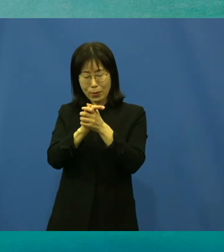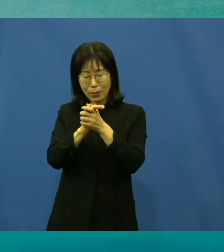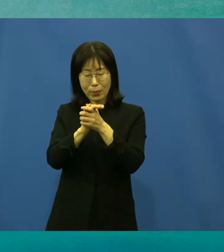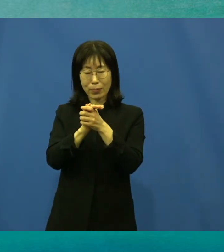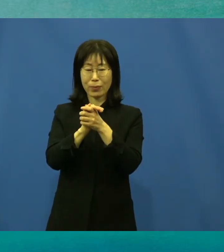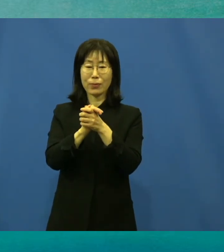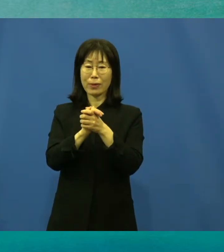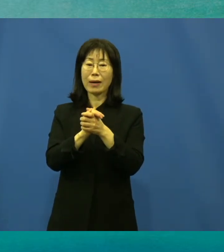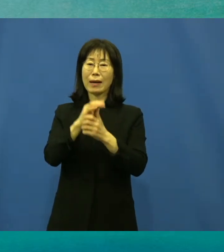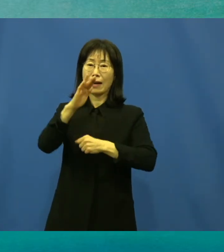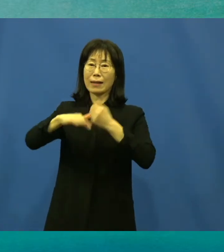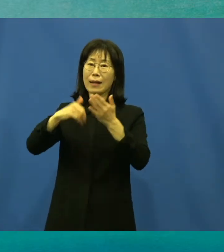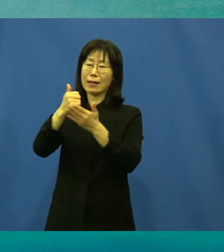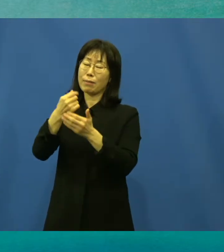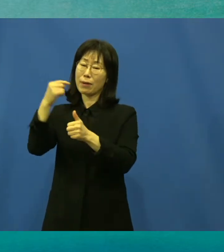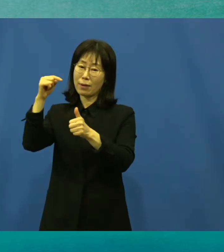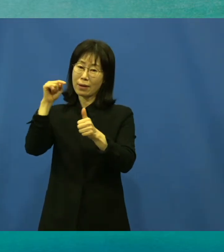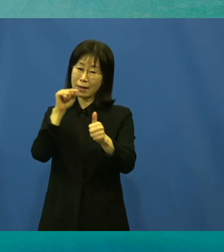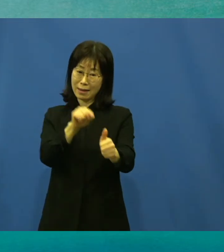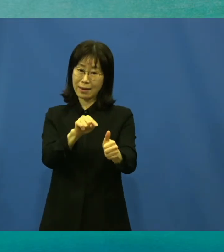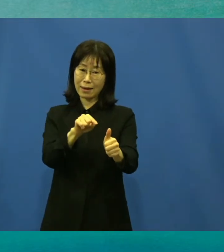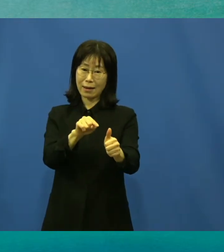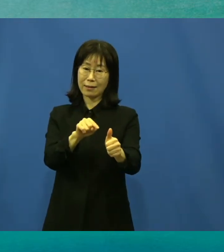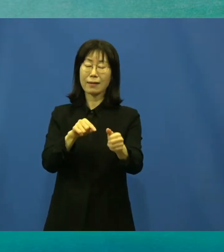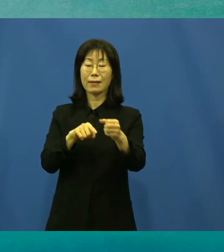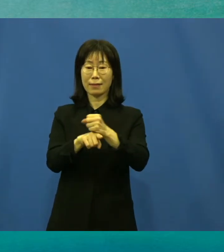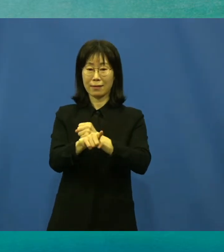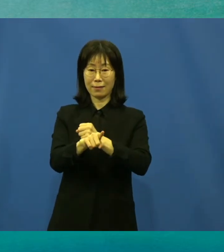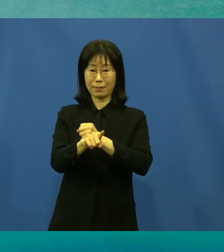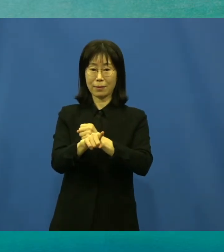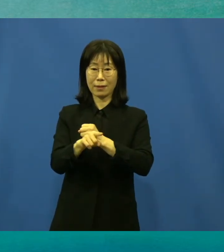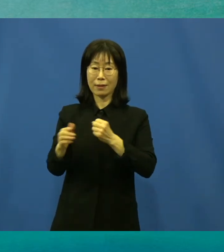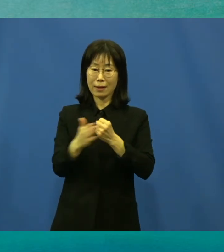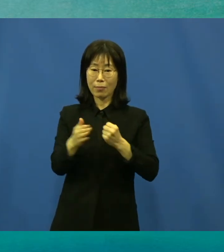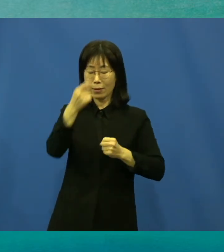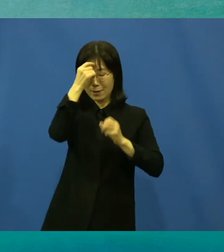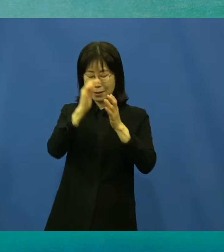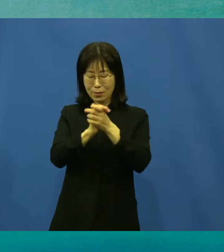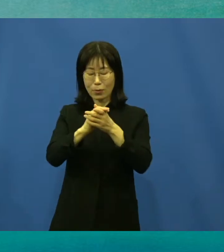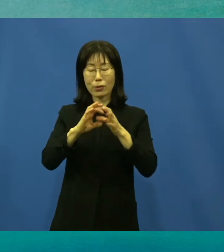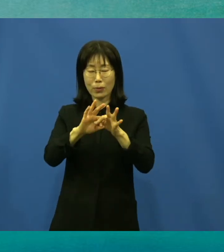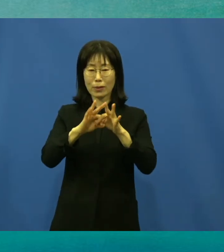끝에서 다시 그를 시작하게 하십니다.